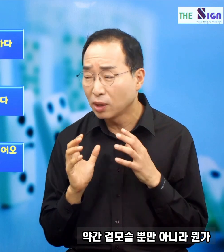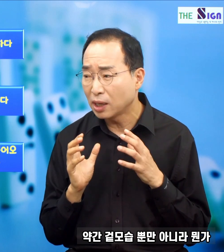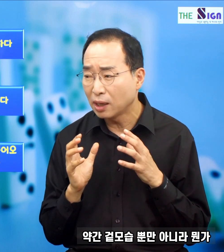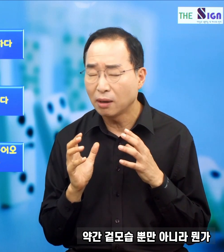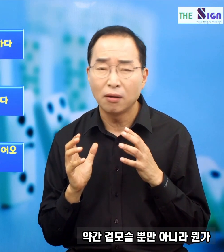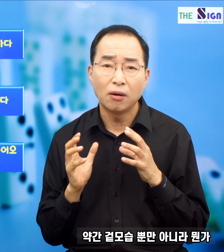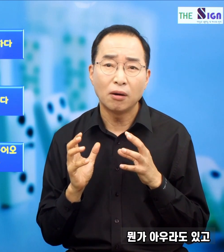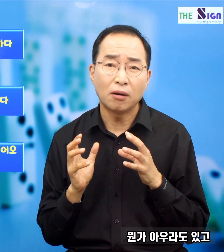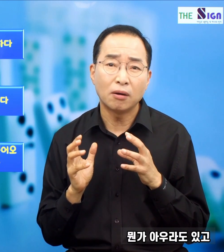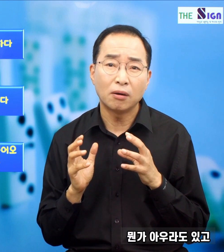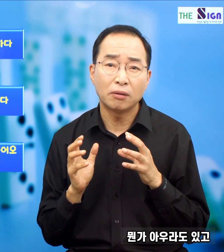뭔가